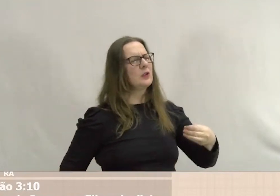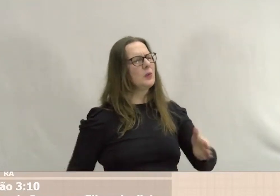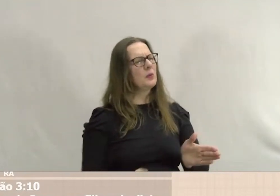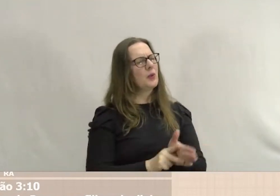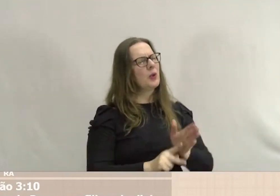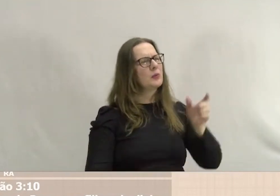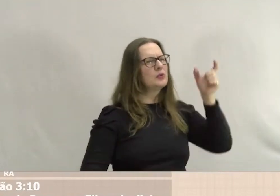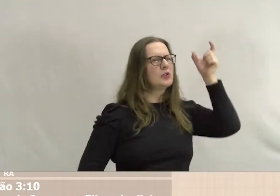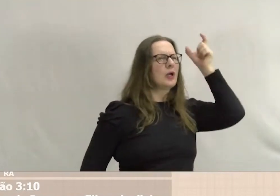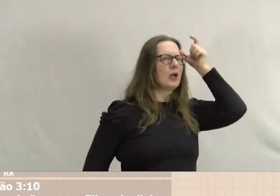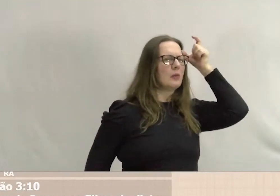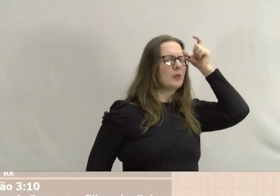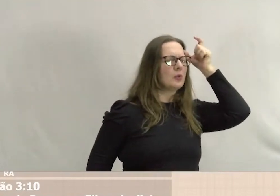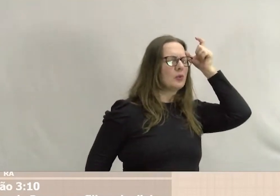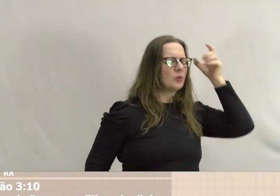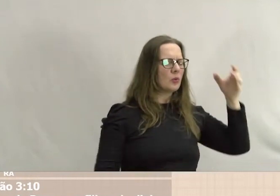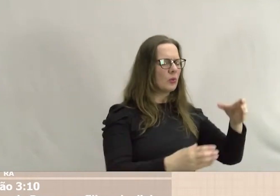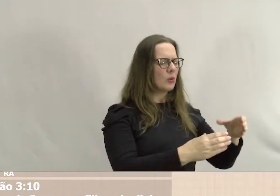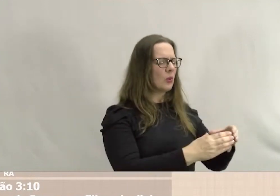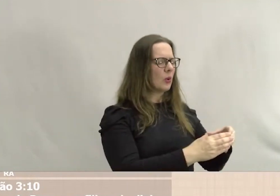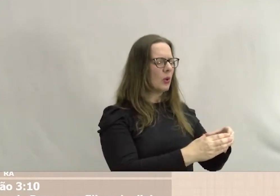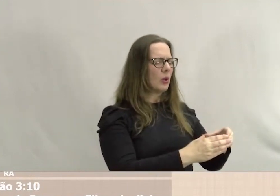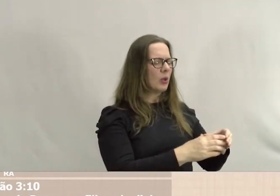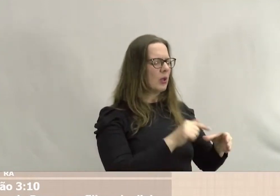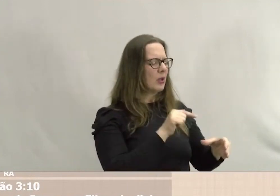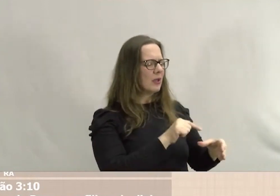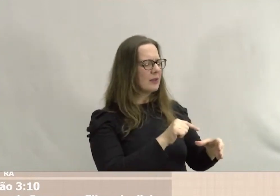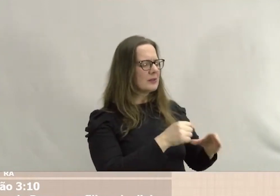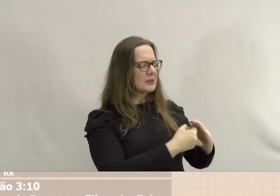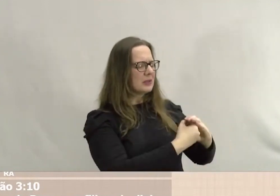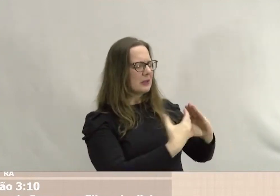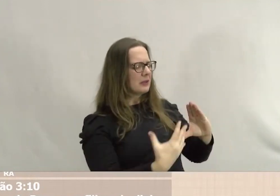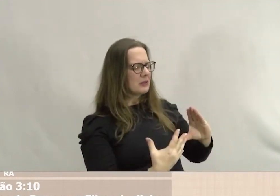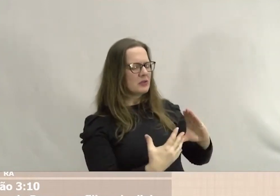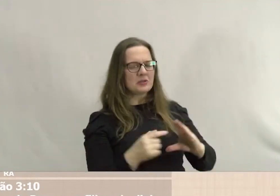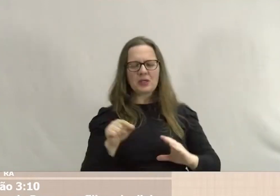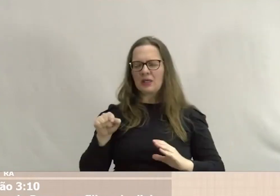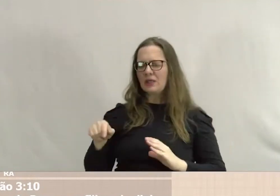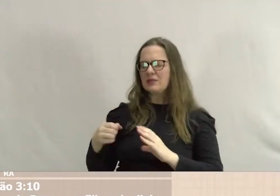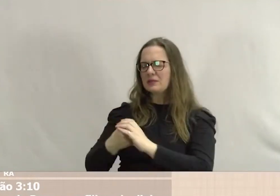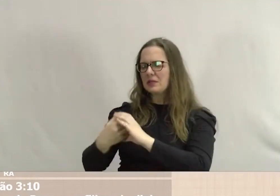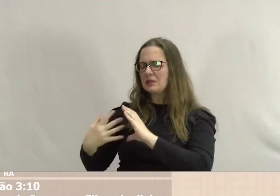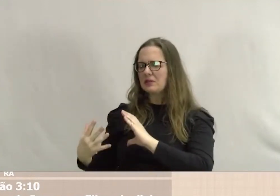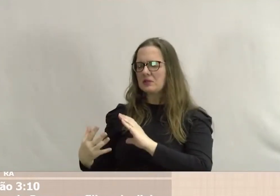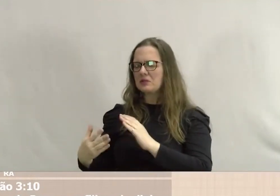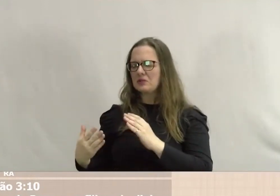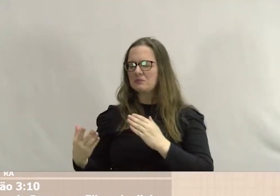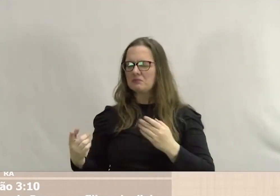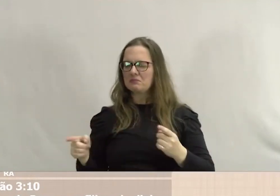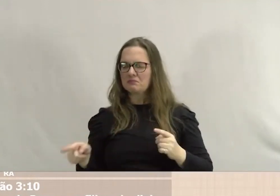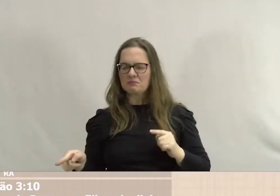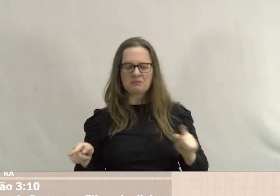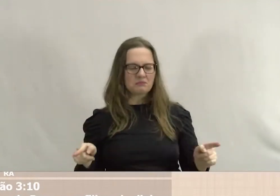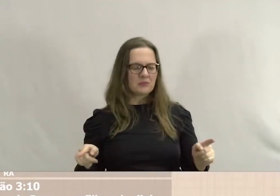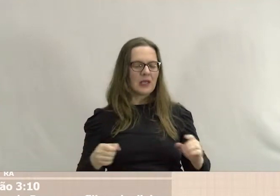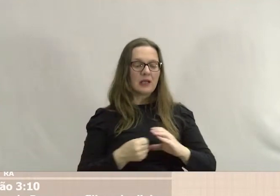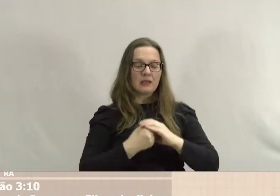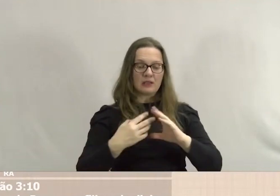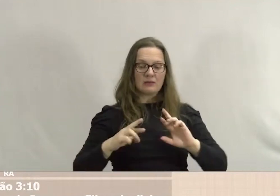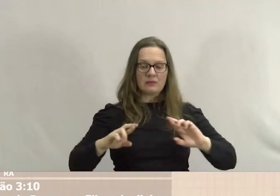Deus classifica em duas categorias os homens: os filhos de Deus e os filhos do diabo.